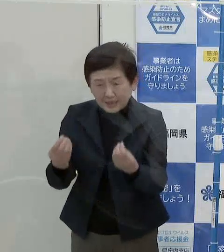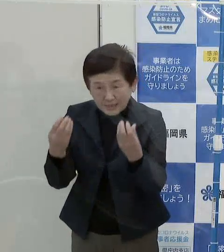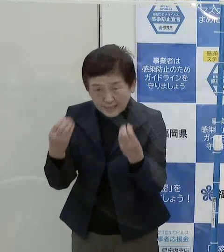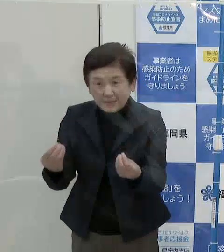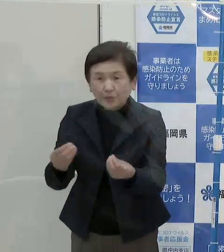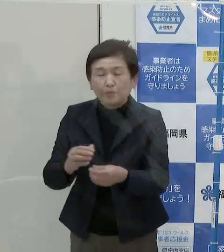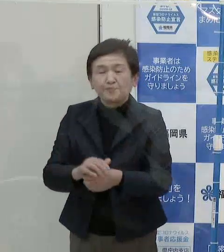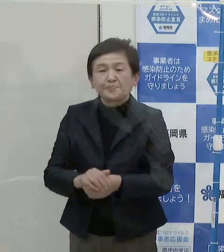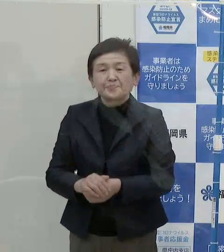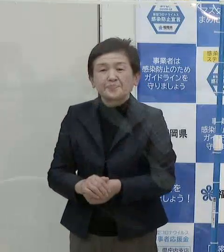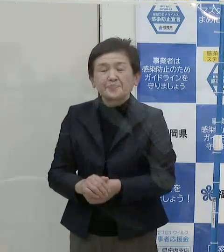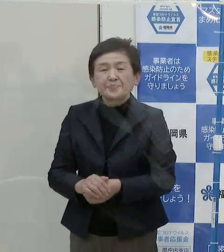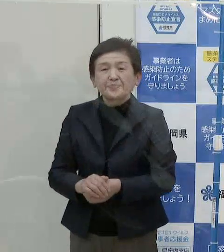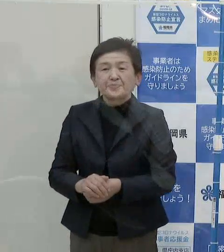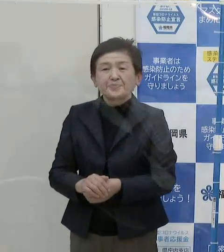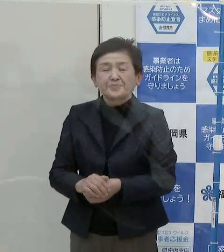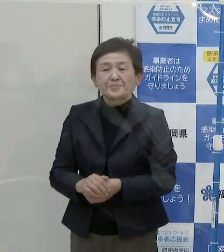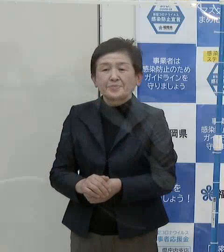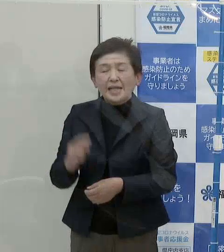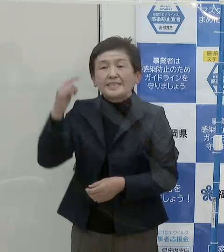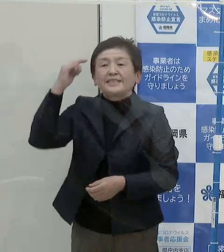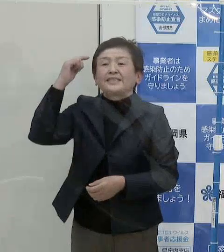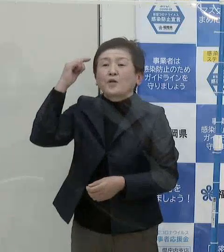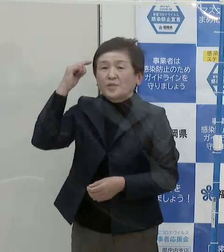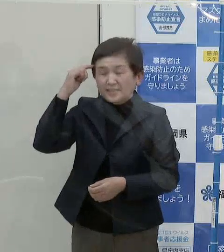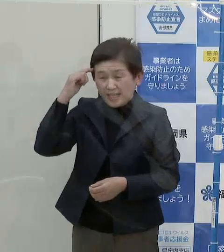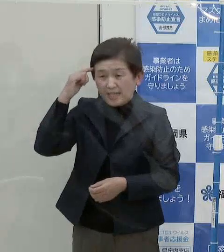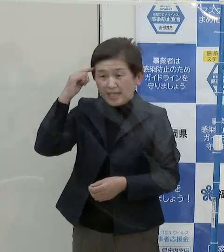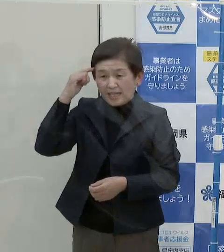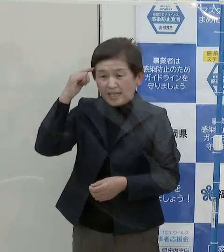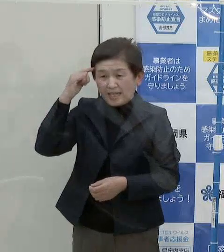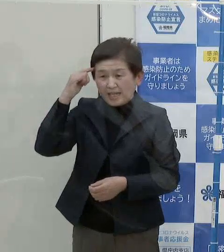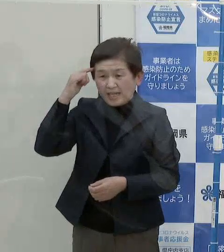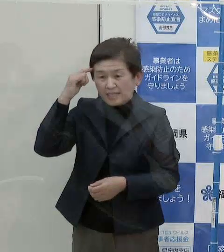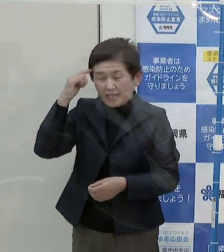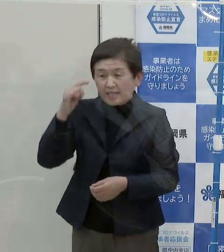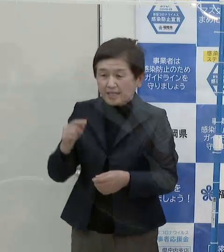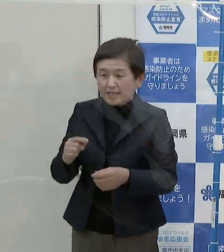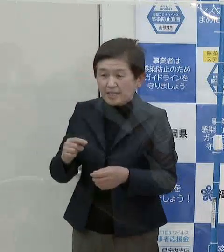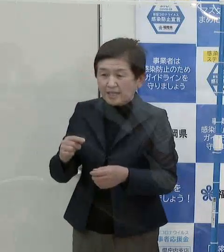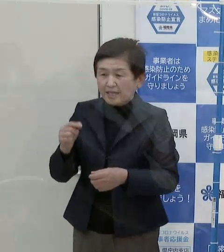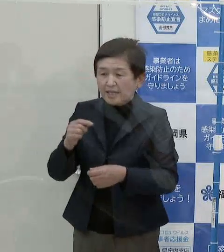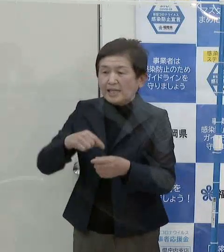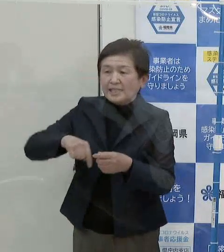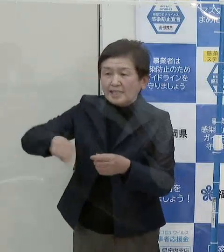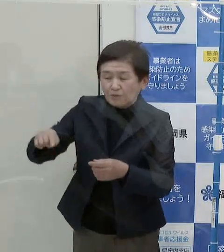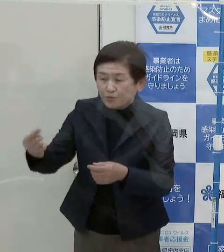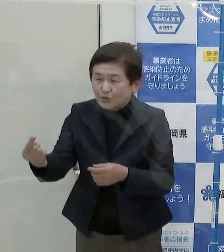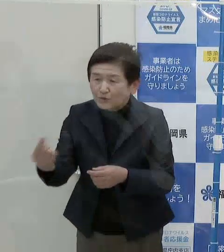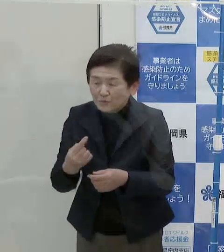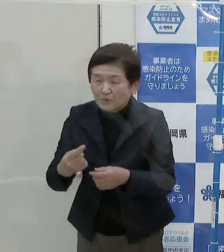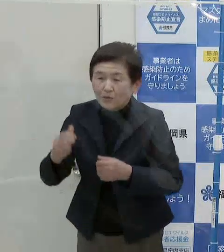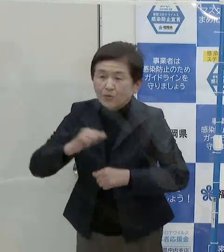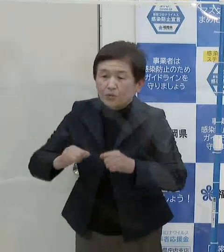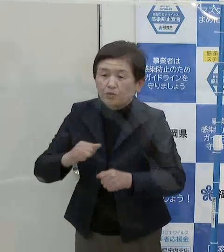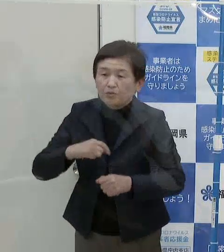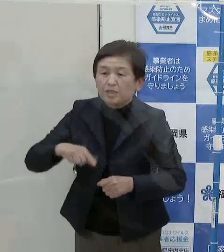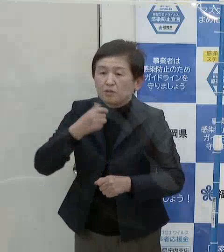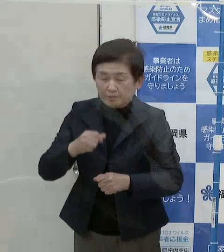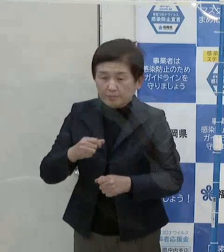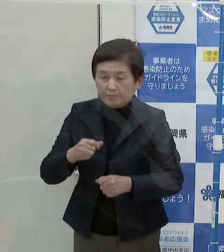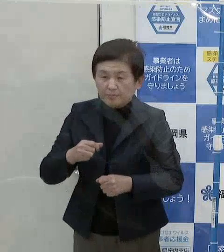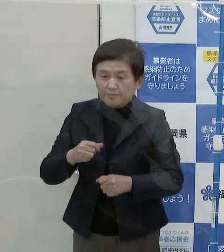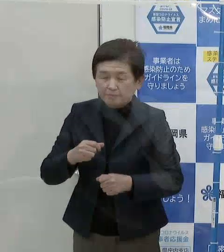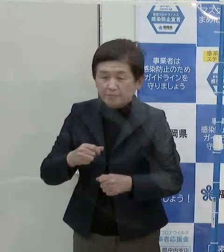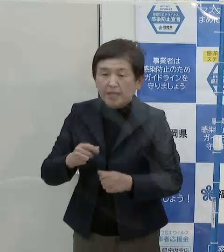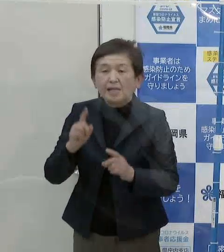り、意識をして移動していただく、行動していただくということが大事であります。何よりお一人お一